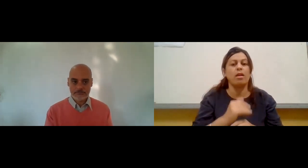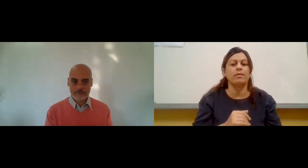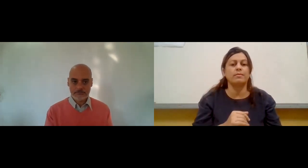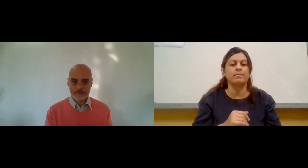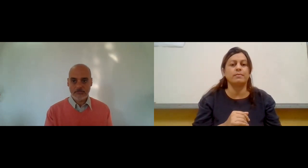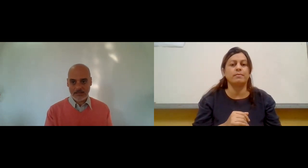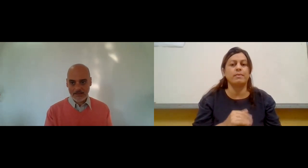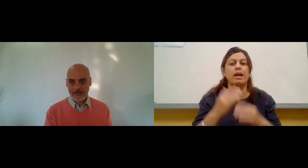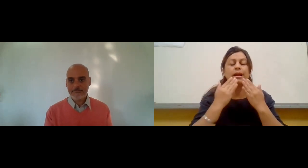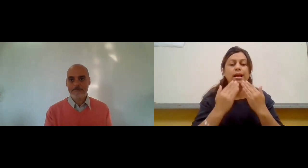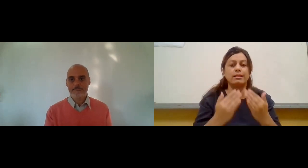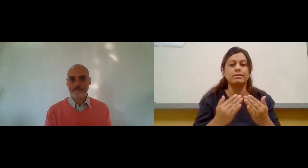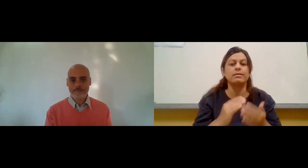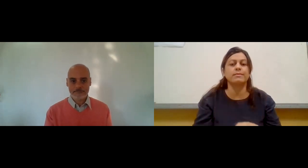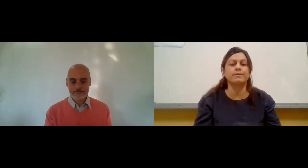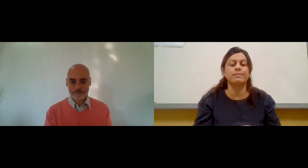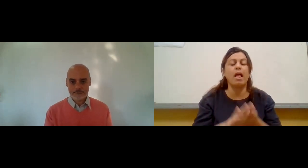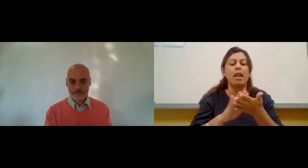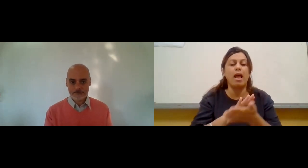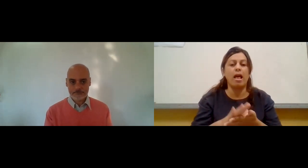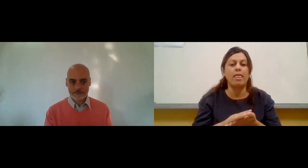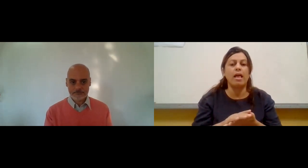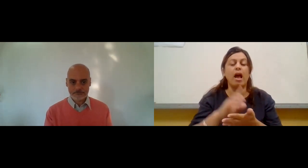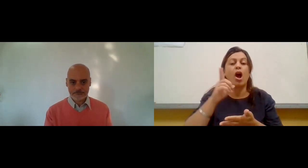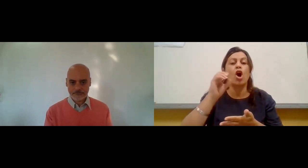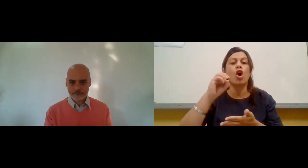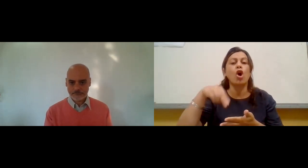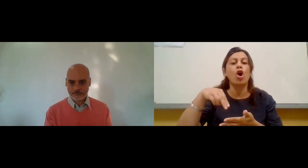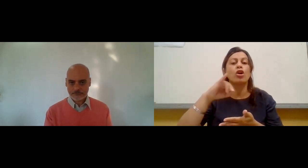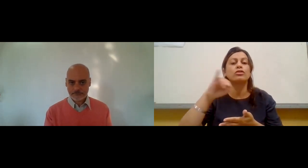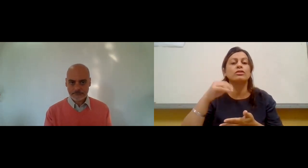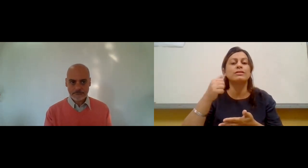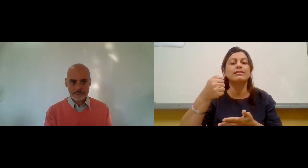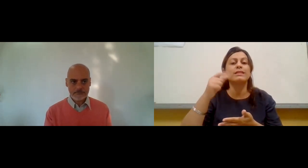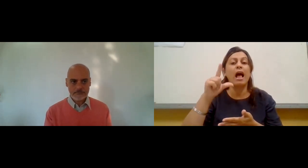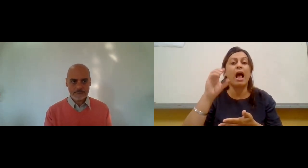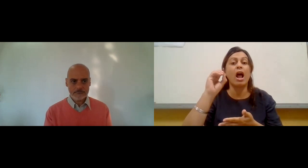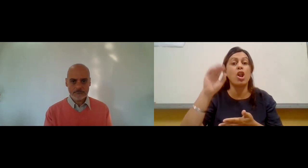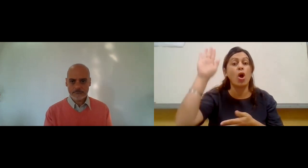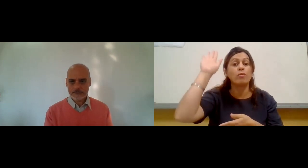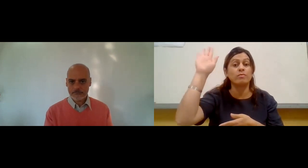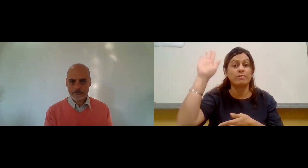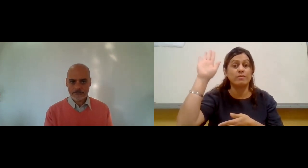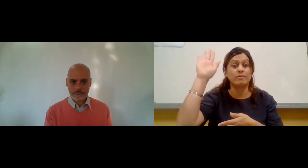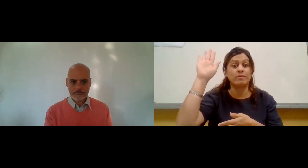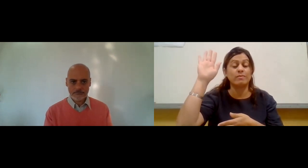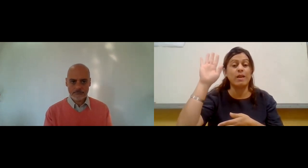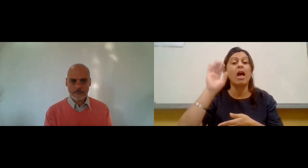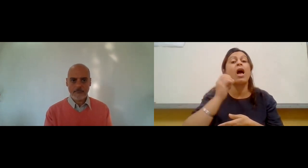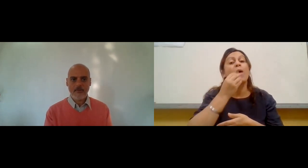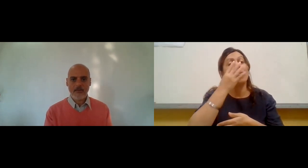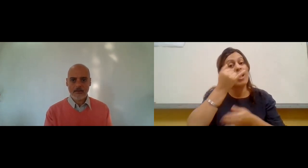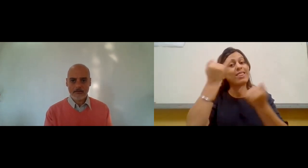Bien, gracias. De nada. Gonzalo. Está con la mano levantada también. Sí, hola, buen día para